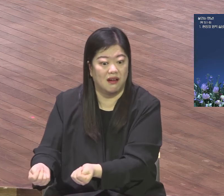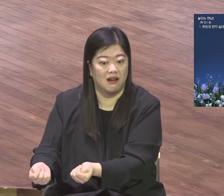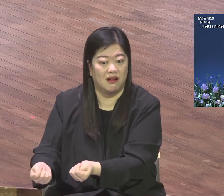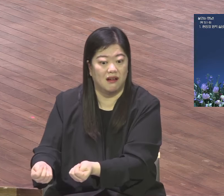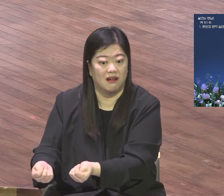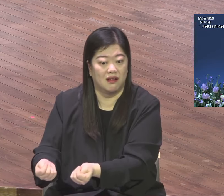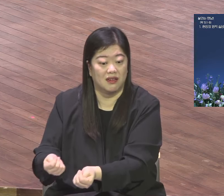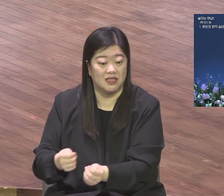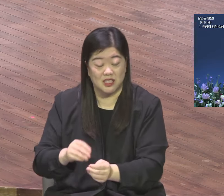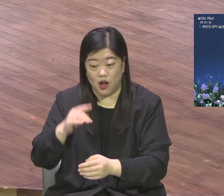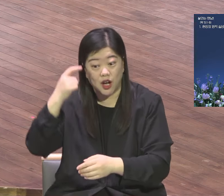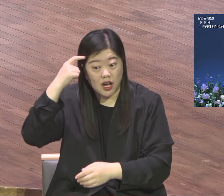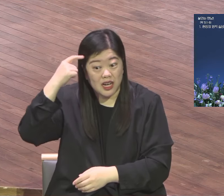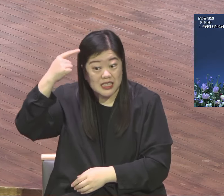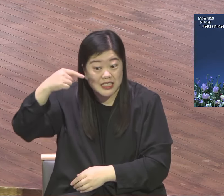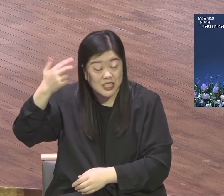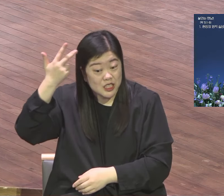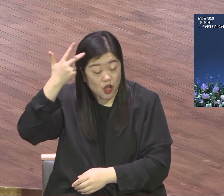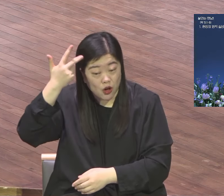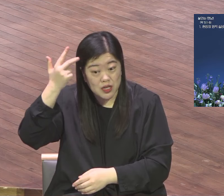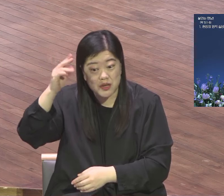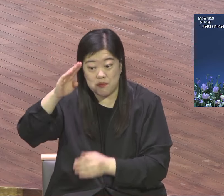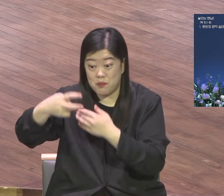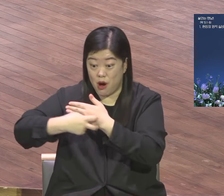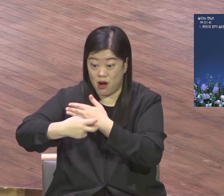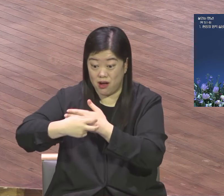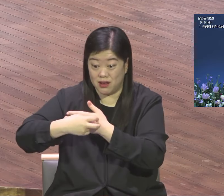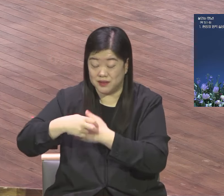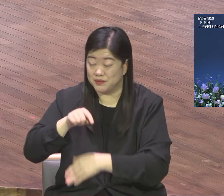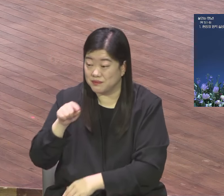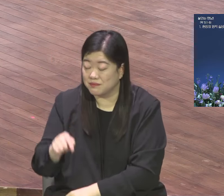이분도 못할 만큼 많다고 그거 다 갇혀 있다는 거기 지금.